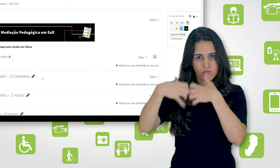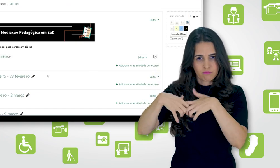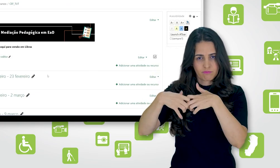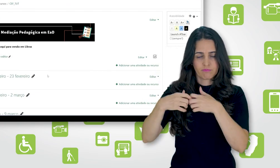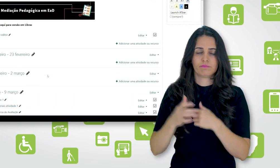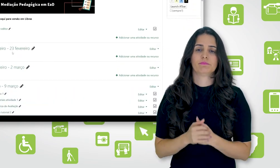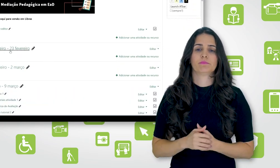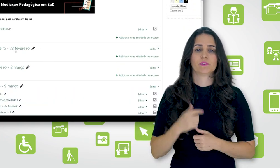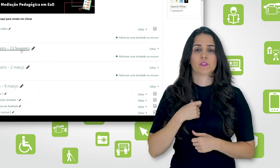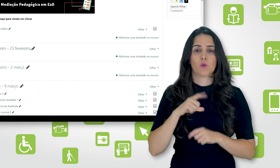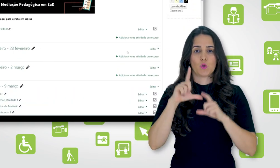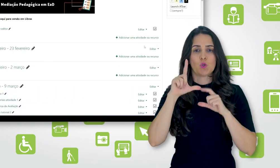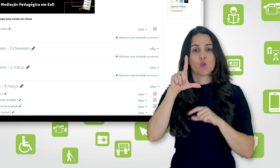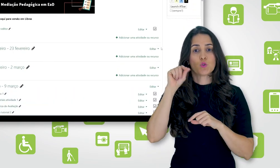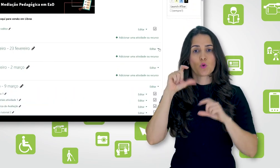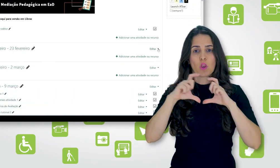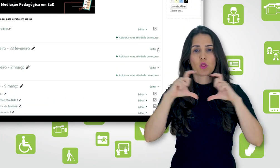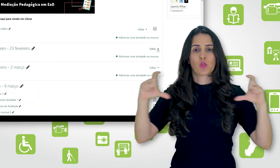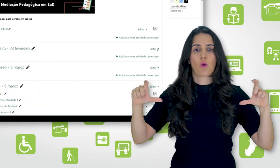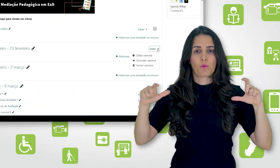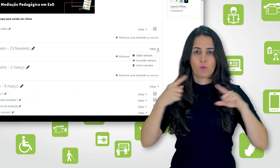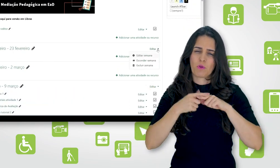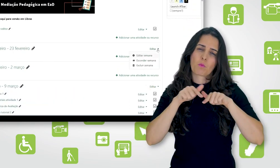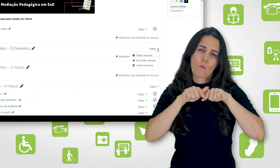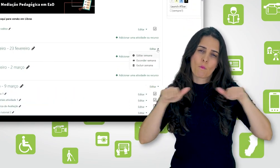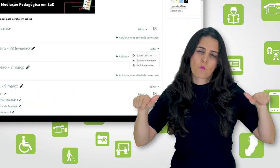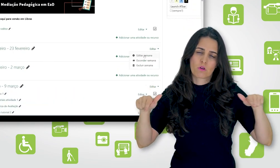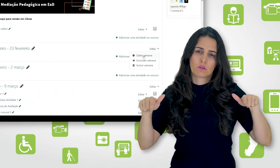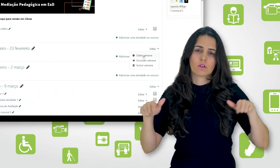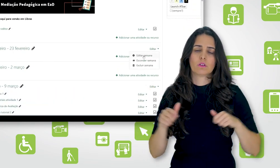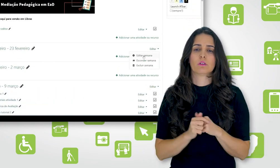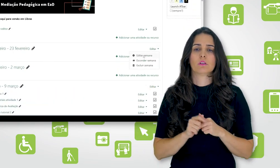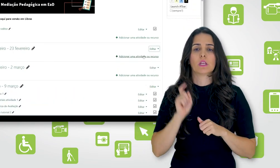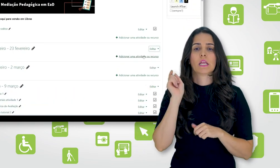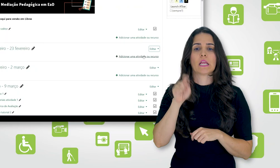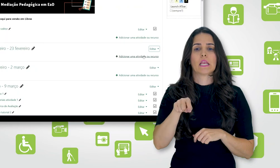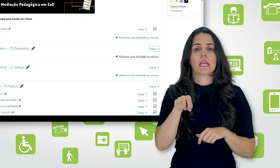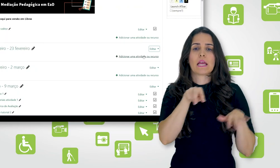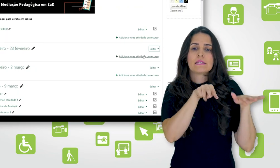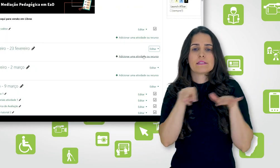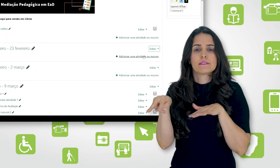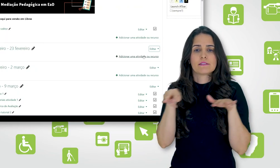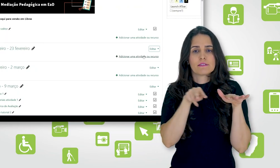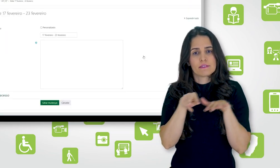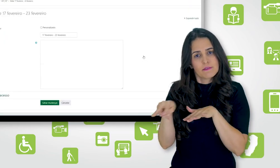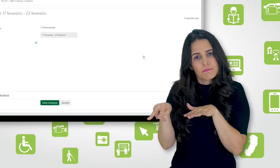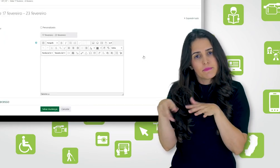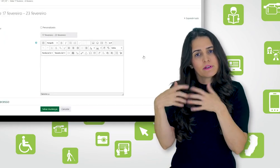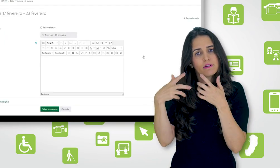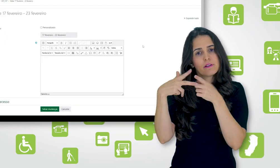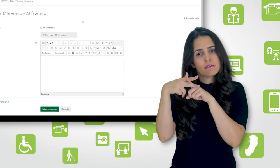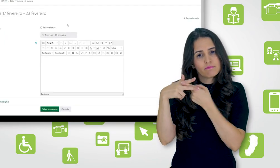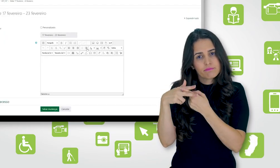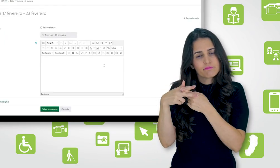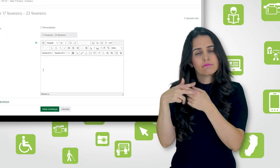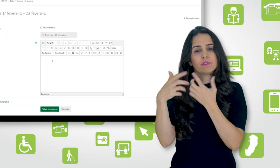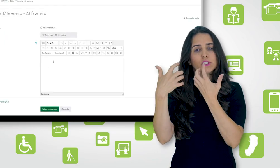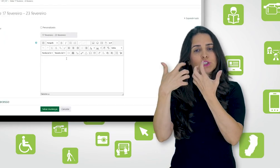vou escolher esse tópico aqui que está vazio vou clicar em editar a semana e vai abrir